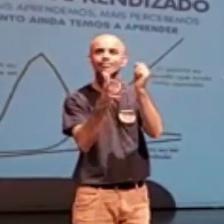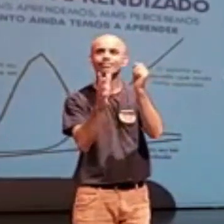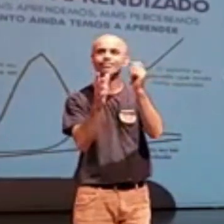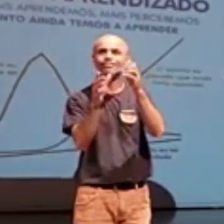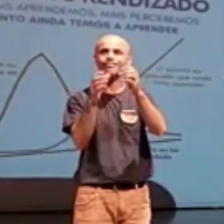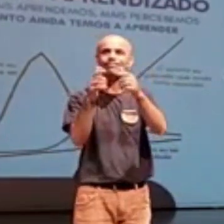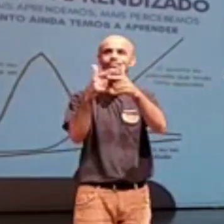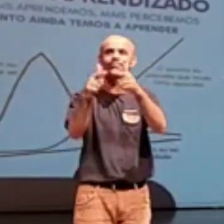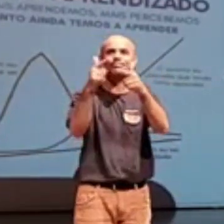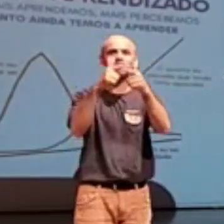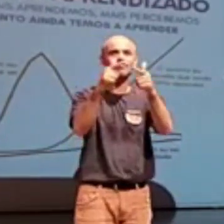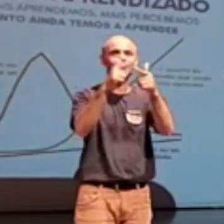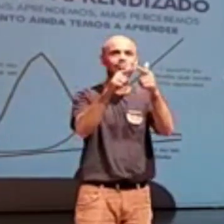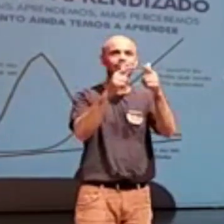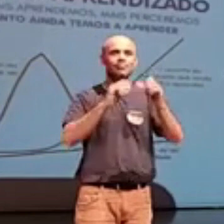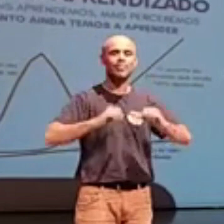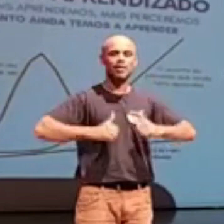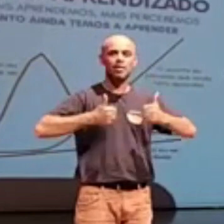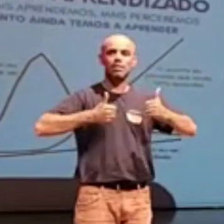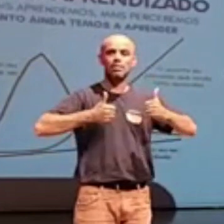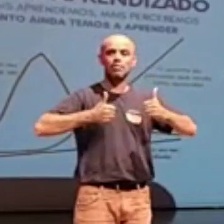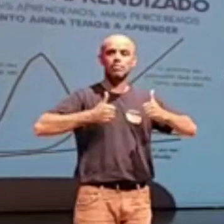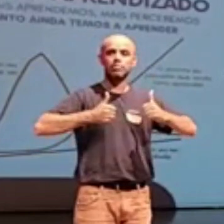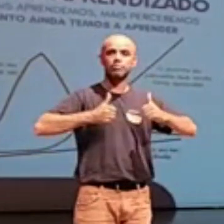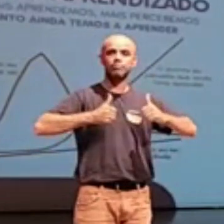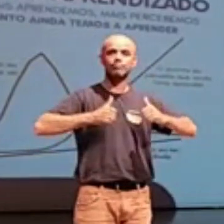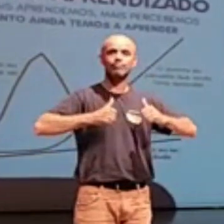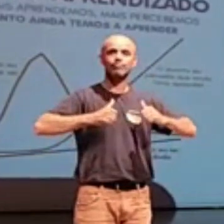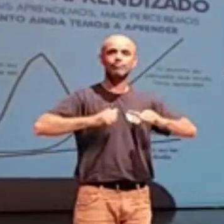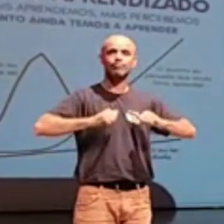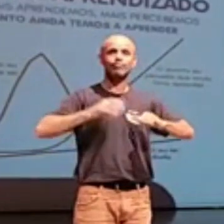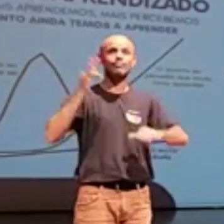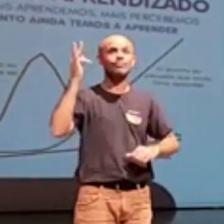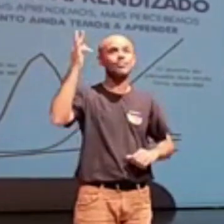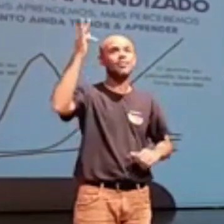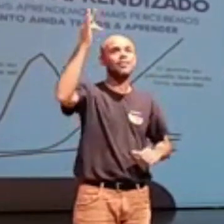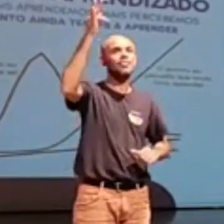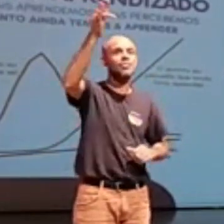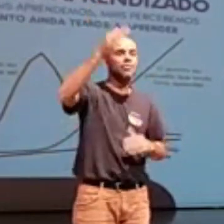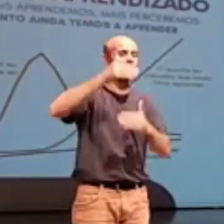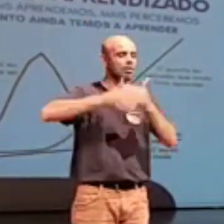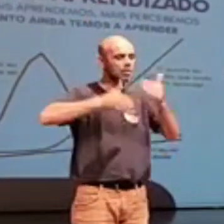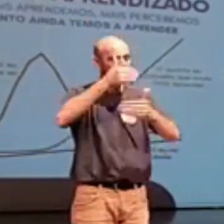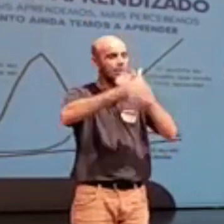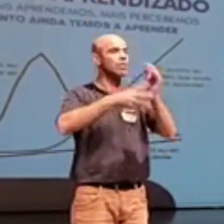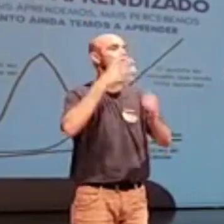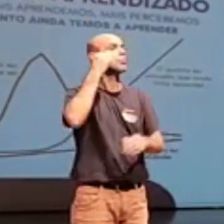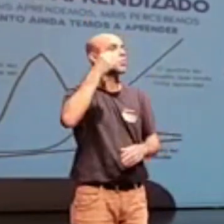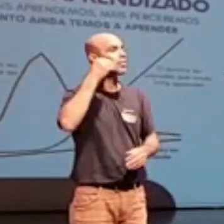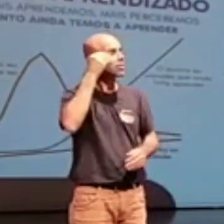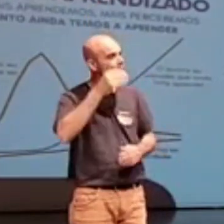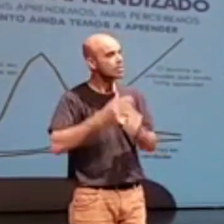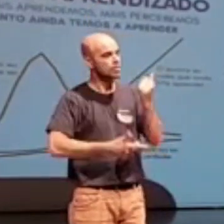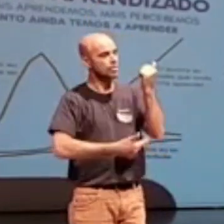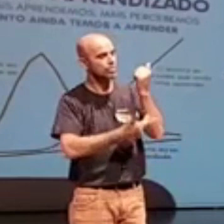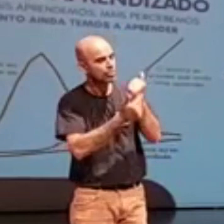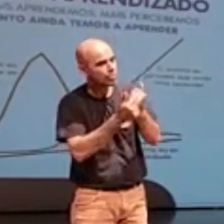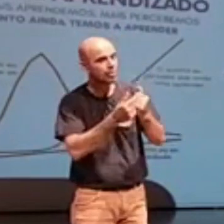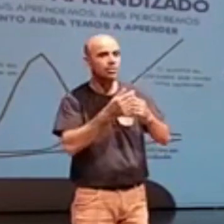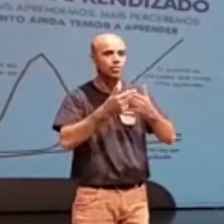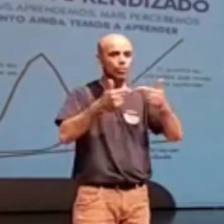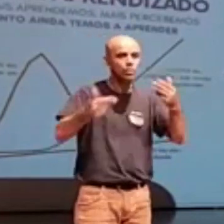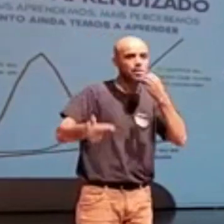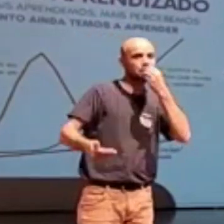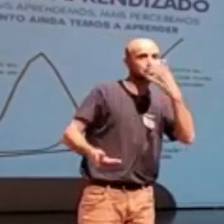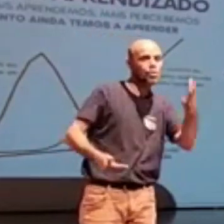Isso é em tudo na vida. E até que um dia ele vai chegar lá na frente, ele vai ter experiência, vai ter vários casos, vai ter feito coisas